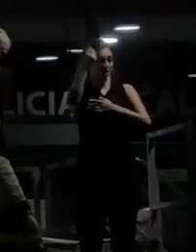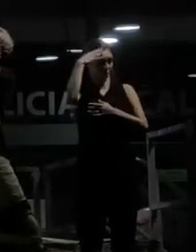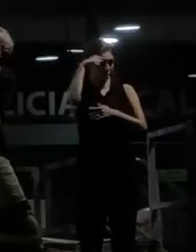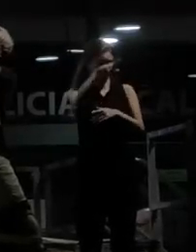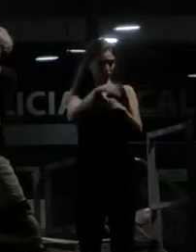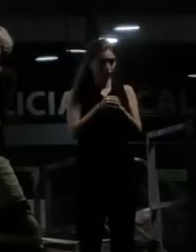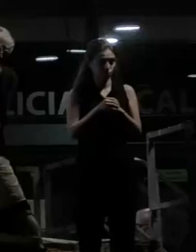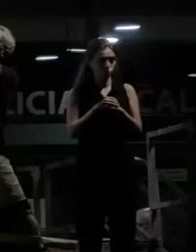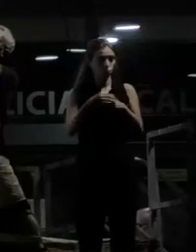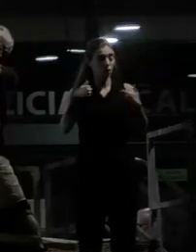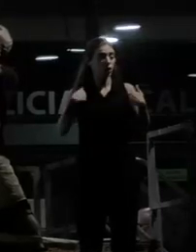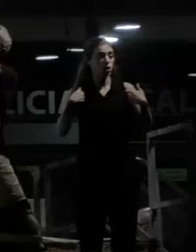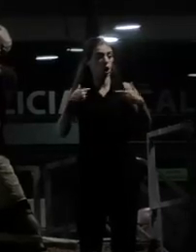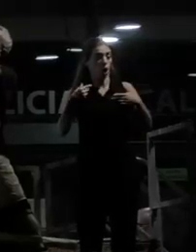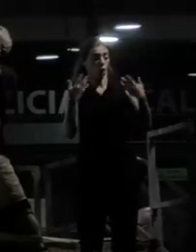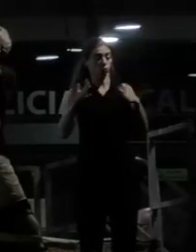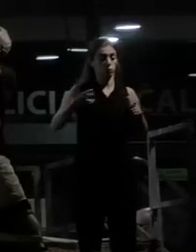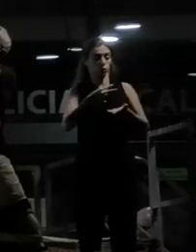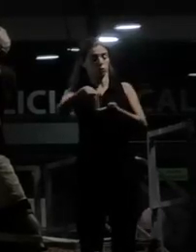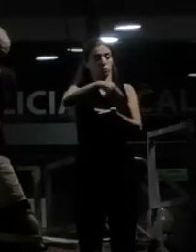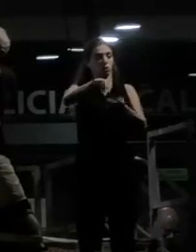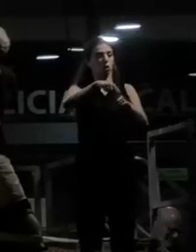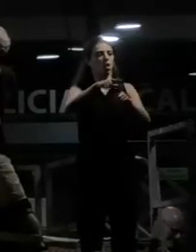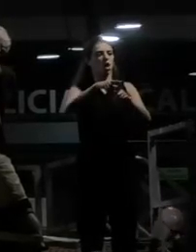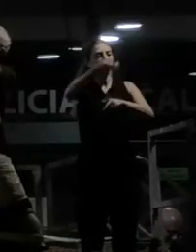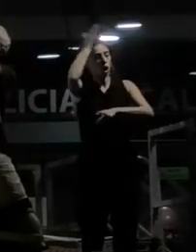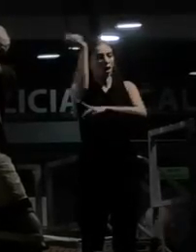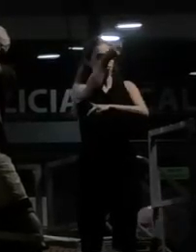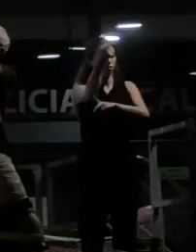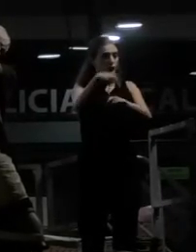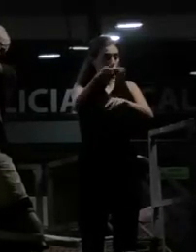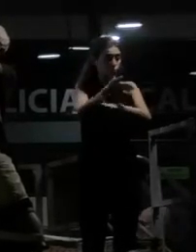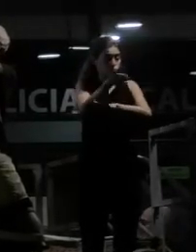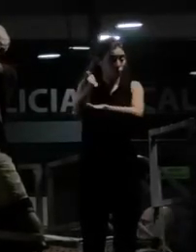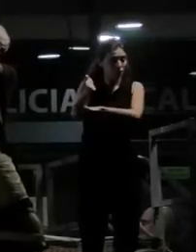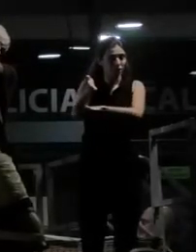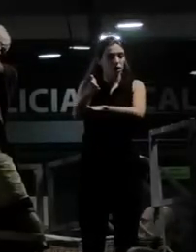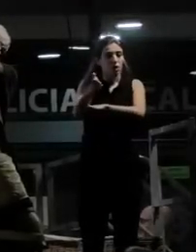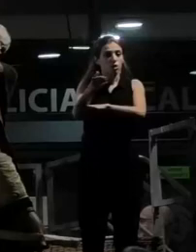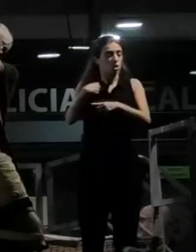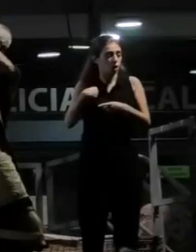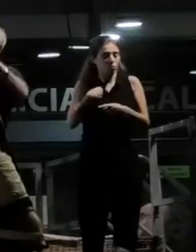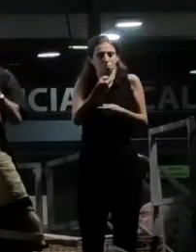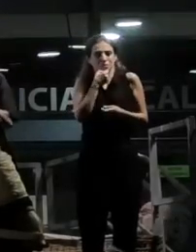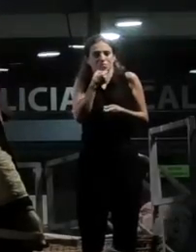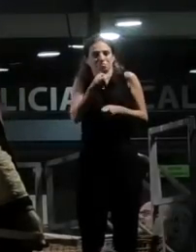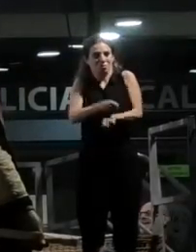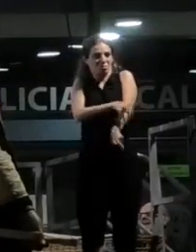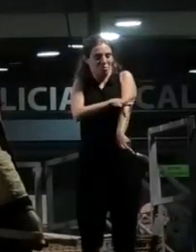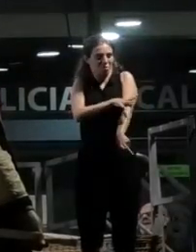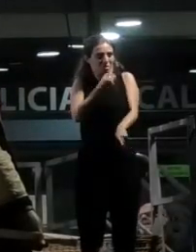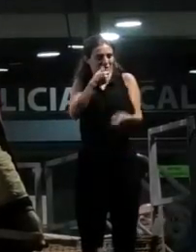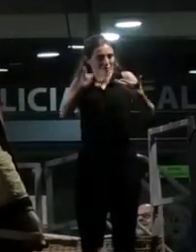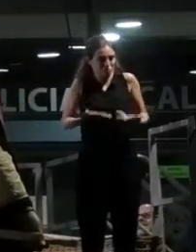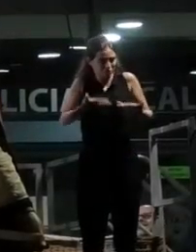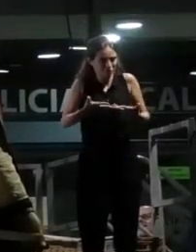que passejo el meu cos pels correfocs i festes on em porta l'Andenga, on m'ho passo millor, on sento més